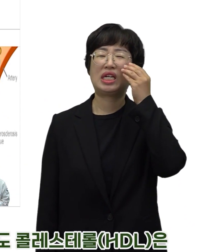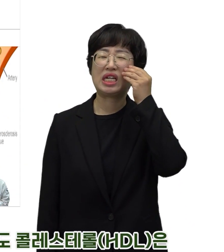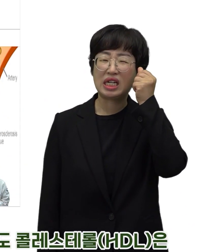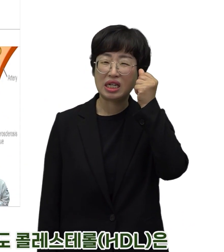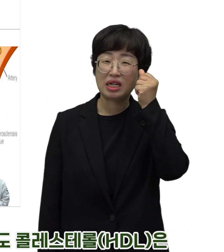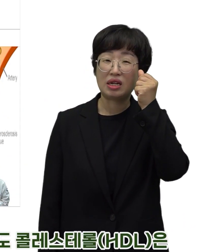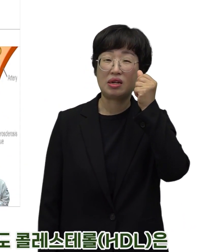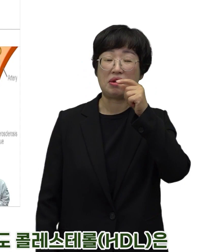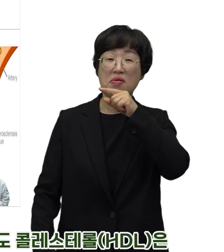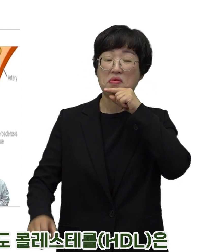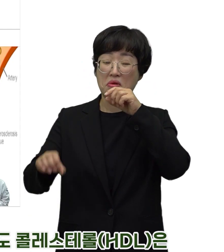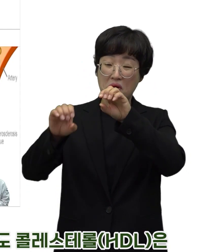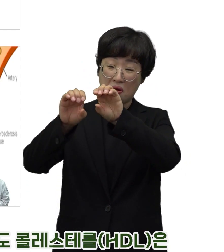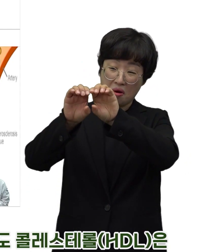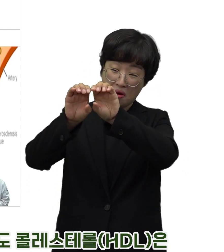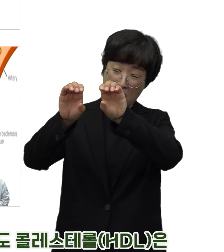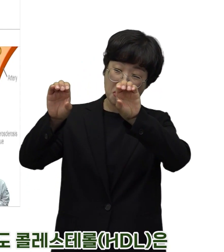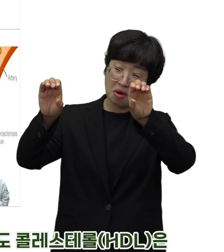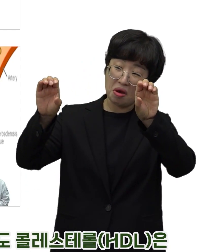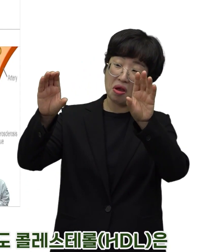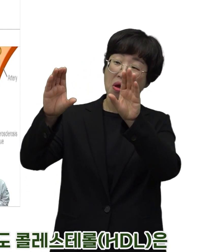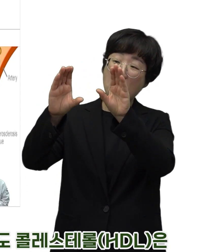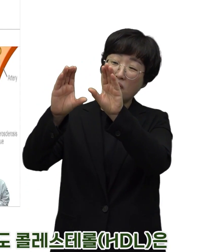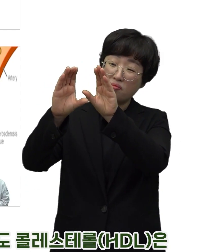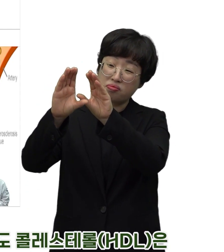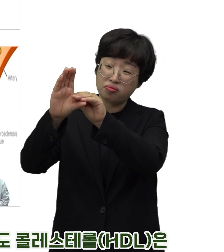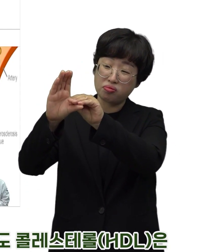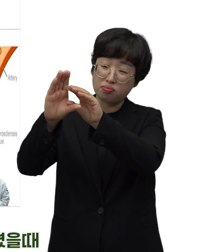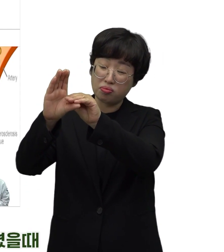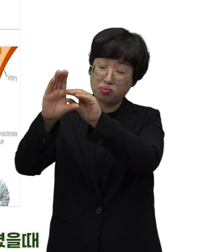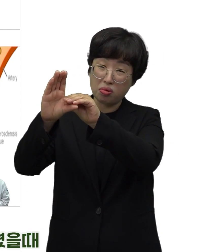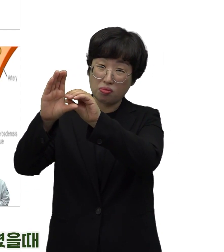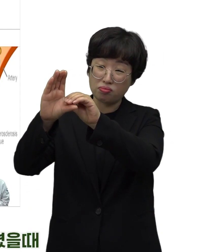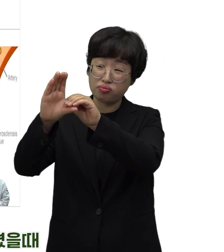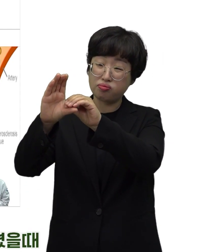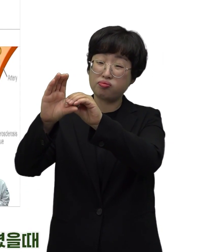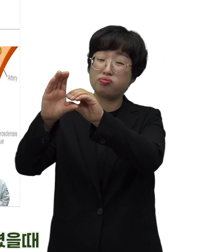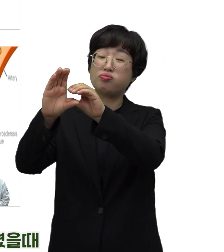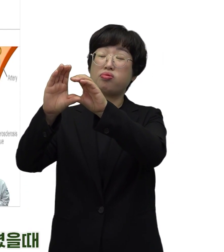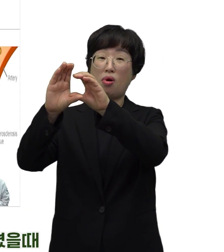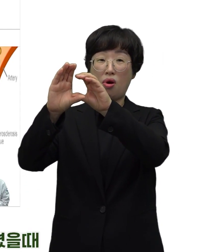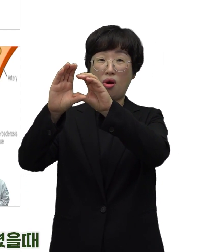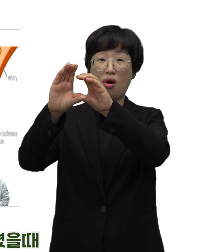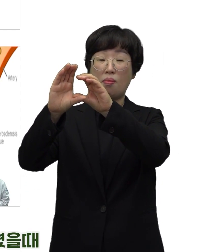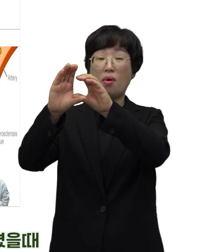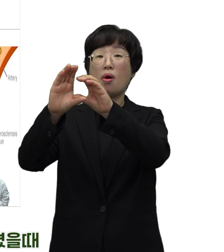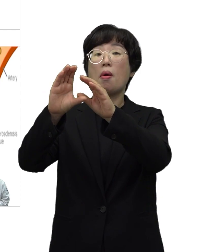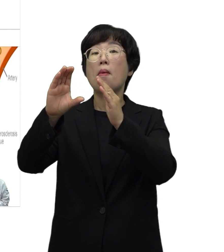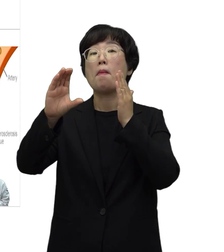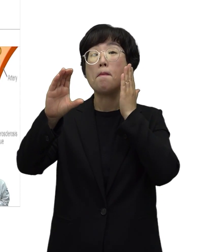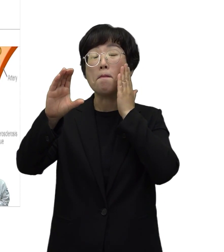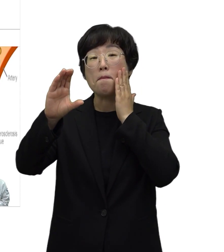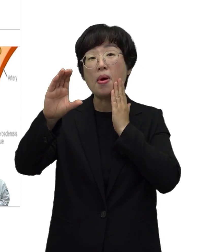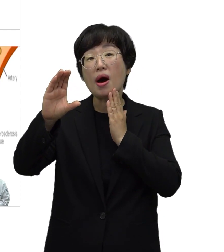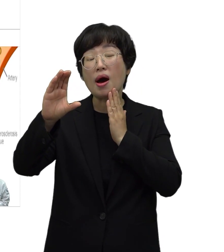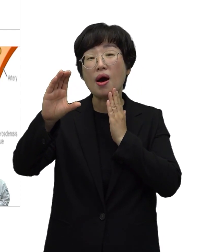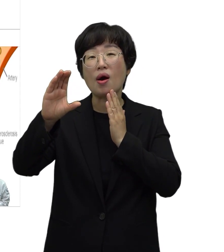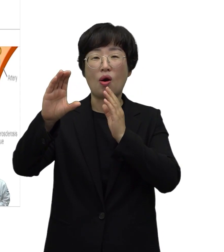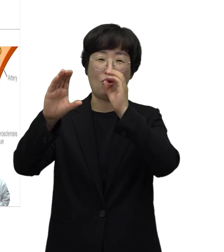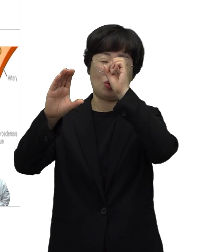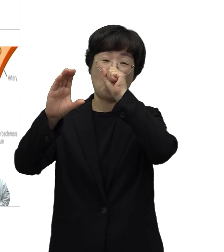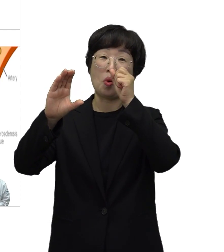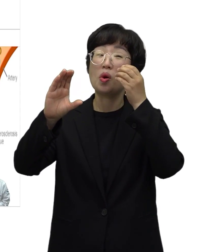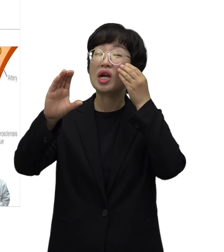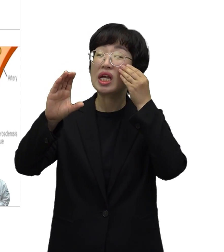이제 파란색으로 보이는 고밀도 콜레스테롤은 저밀도 콜레스테롤이 높아졌을 때 몸 밖으로